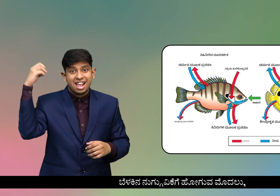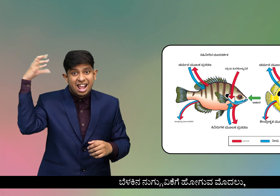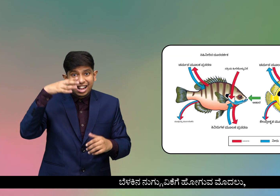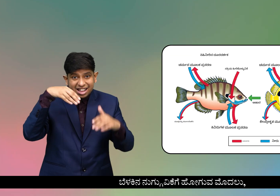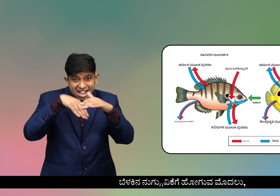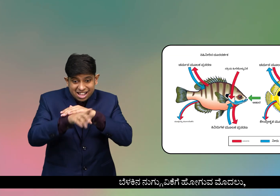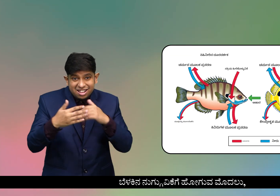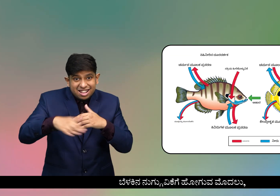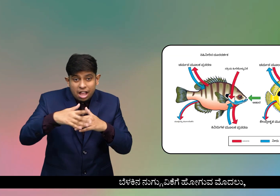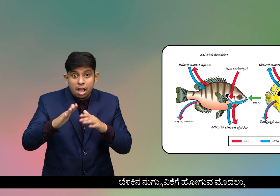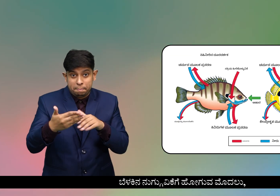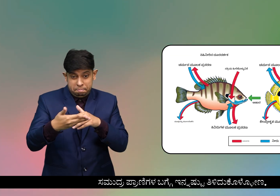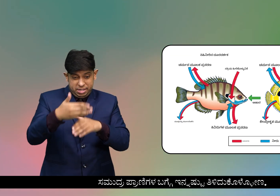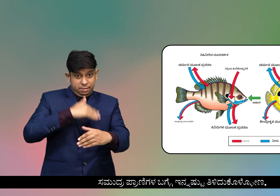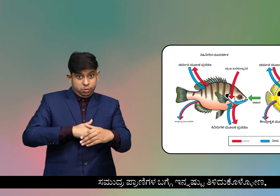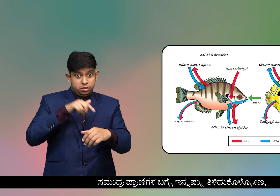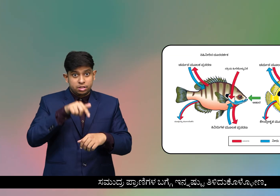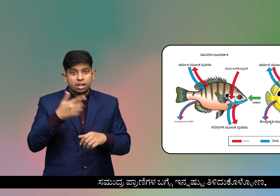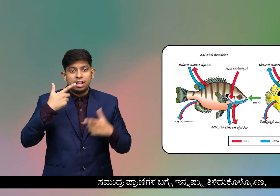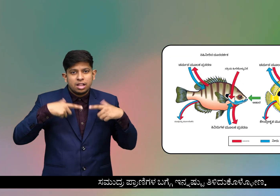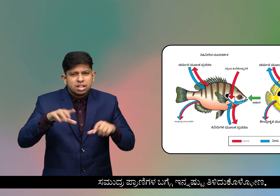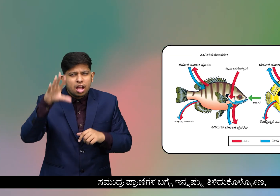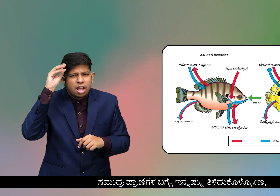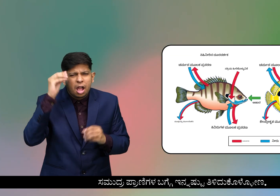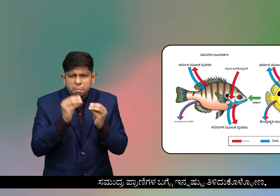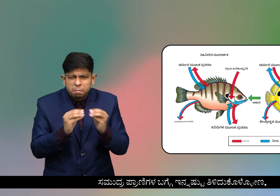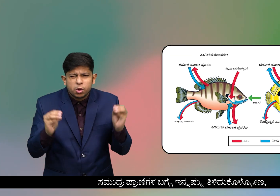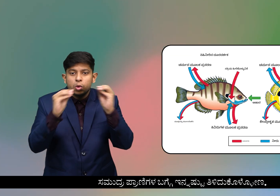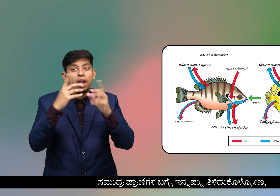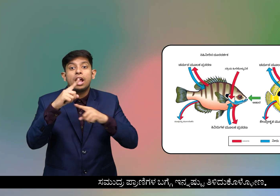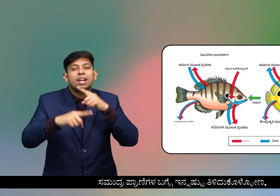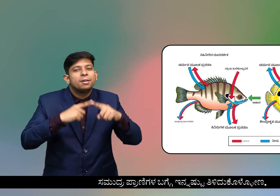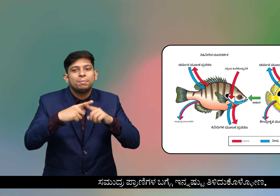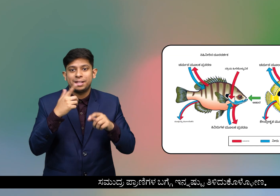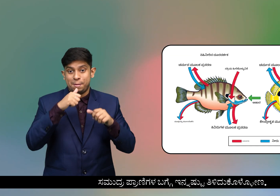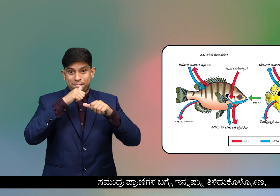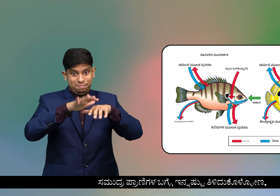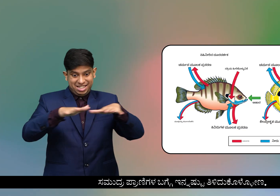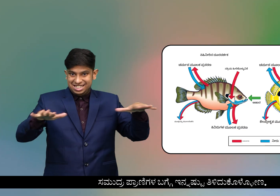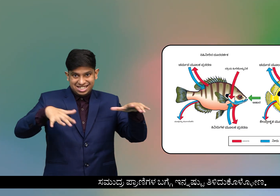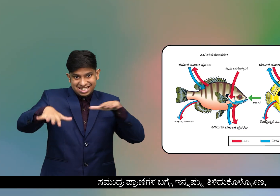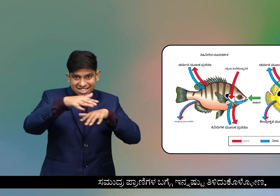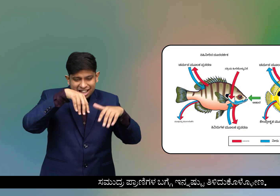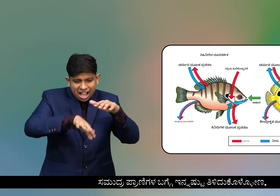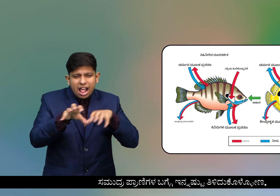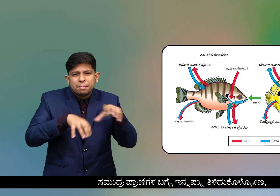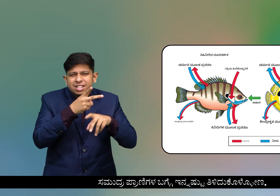ಬೆಳಗಿನ ನುಗ್ಗುವಿಕೆ ಹೋಗುವ ಮೊದಲು ಸಮುದ್ರದ ಪ್ರಾಣಿಗಳ ಬಗ್ಗೆ ಇನ್ನಷ್ಟು ತಿಳಿದುಕೊಳ್ಳೋಣ.